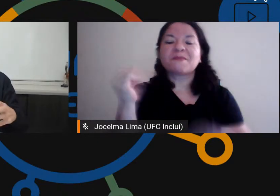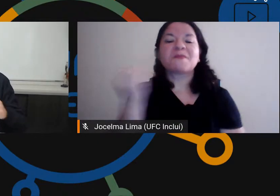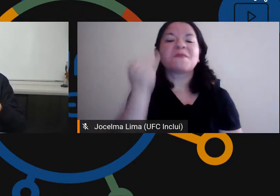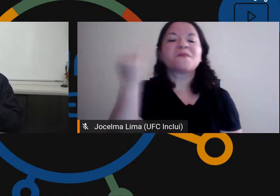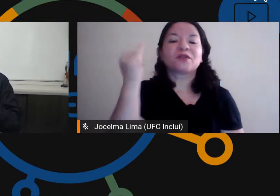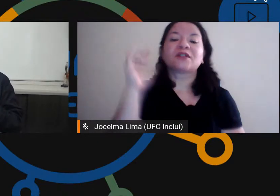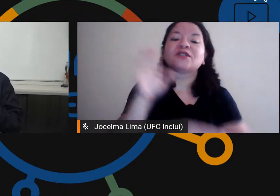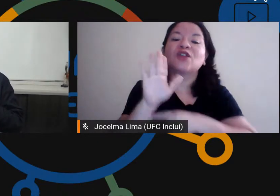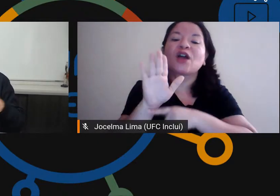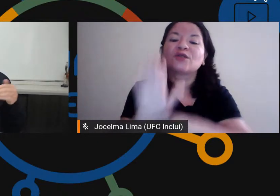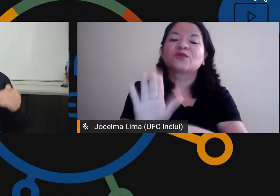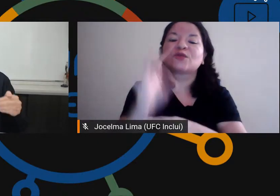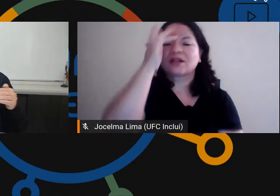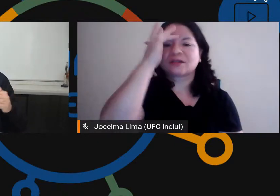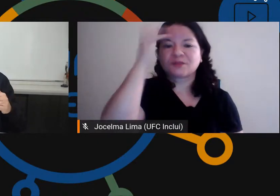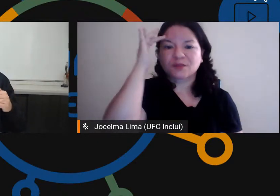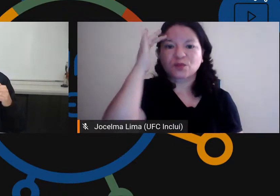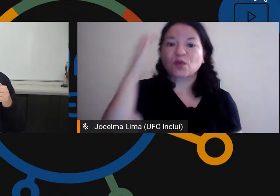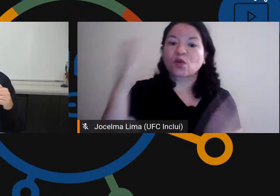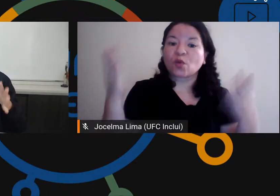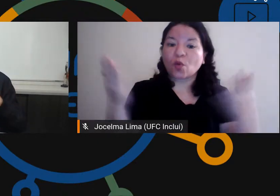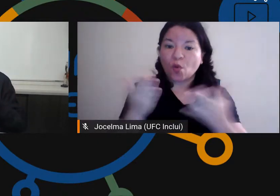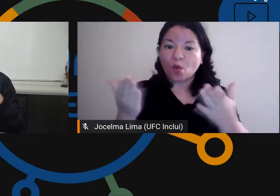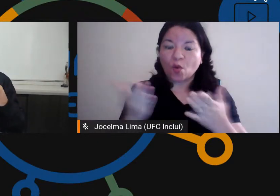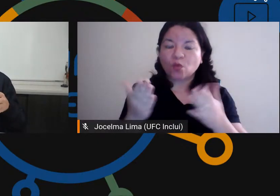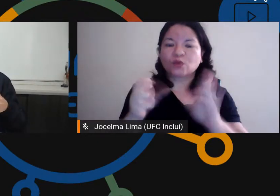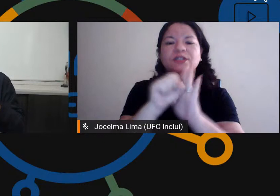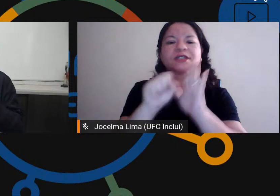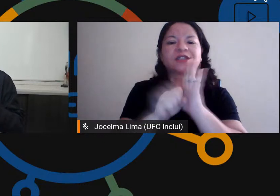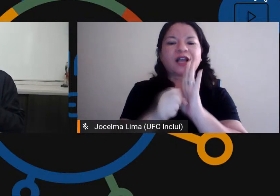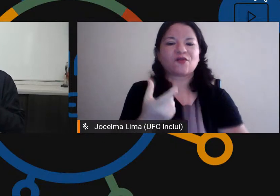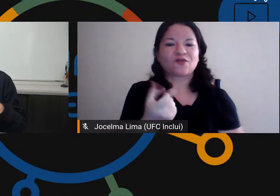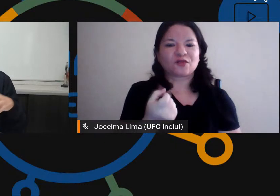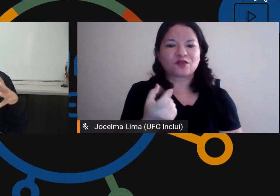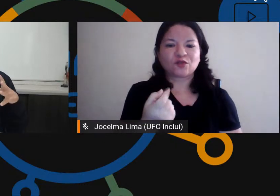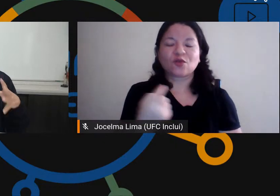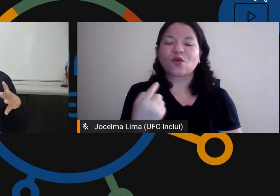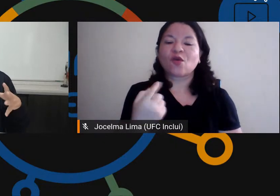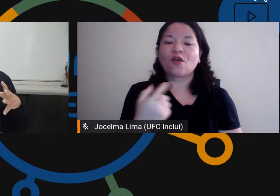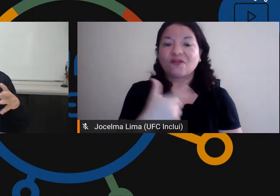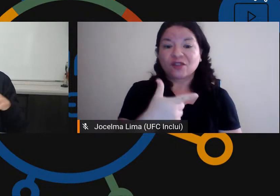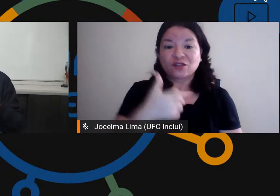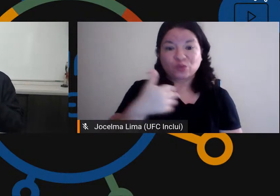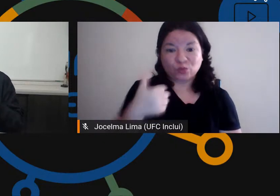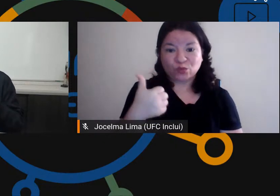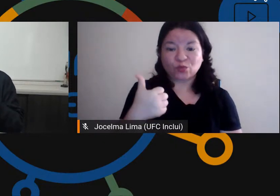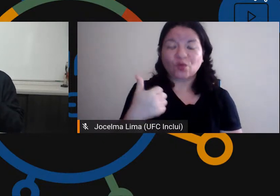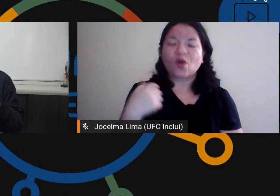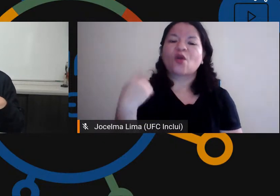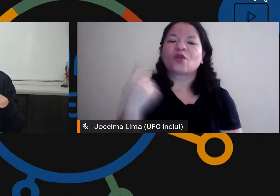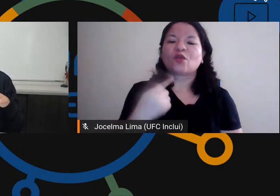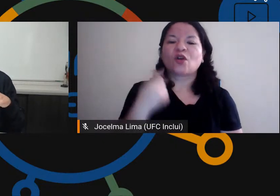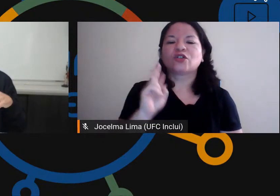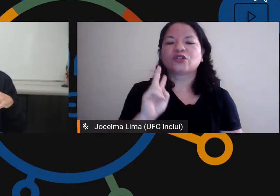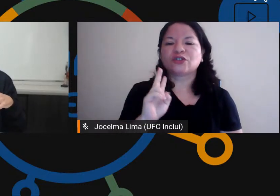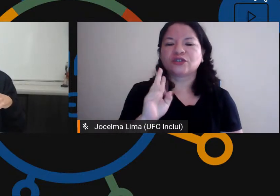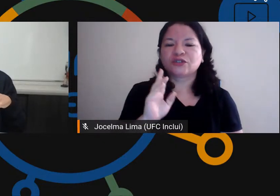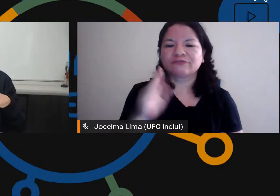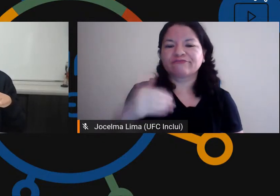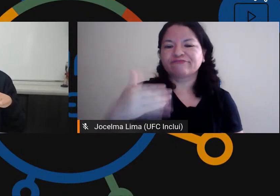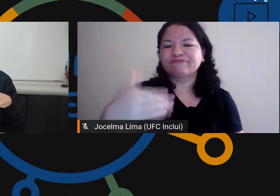que hoje, século XXI, já avançado, ou seja, já avançamos, nós estamos no ano 2020,